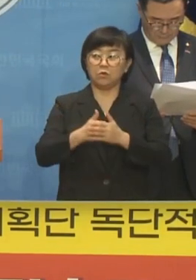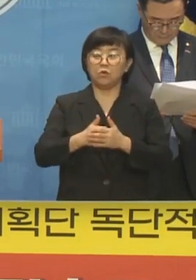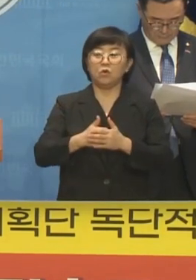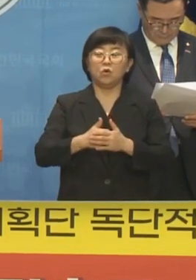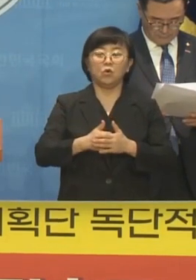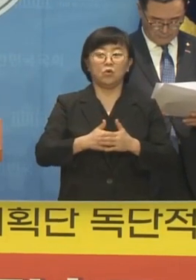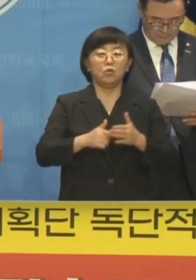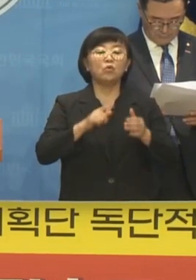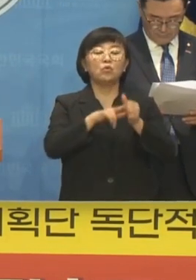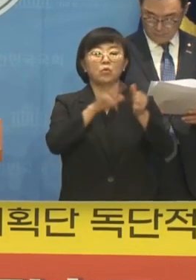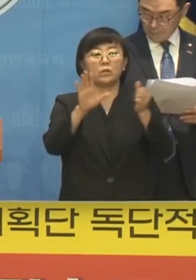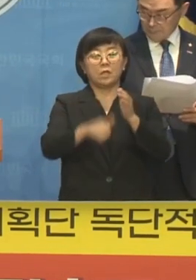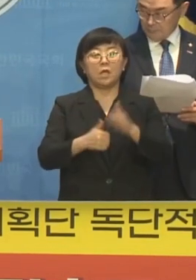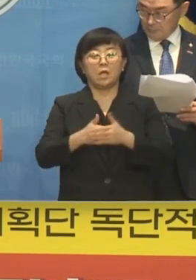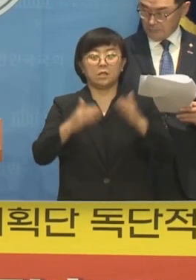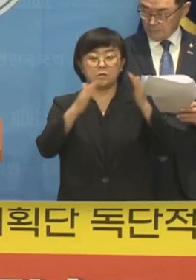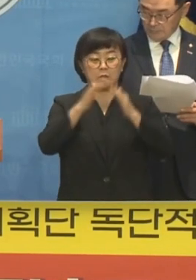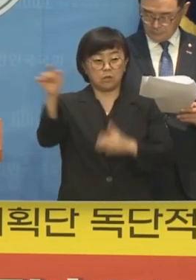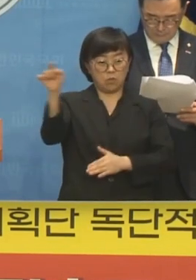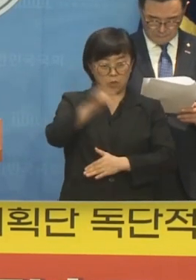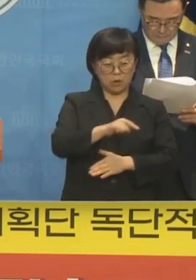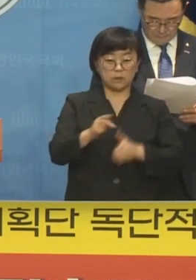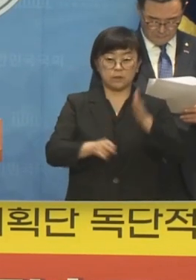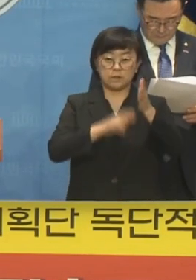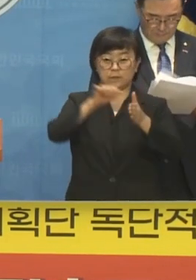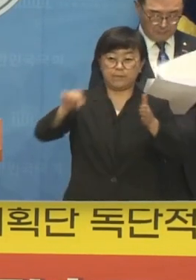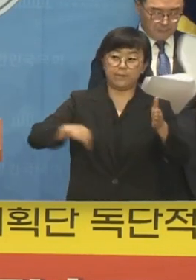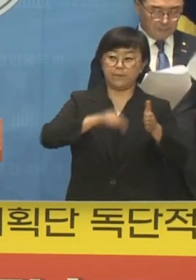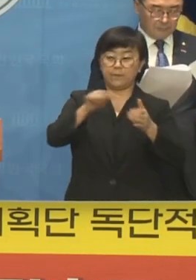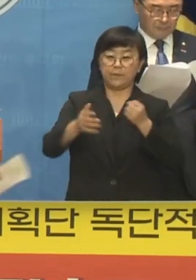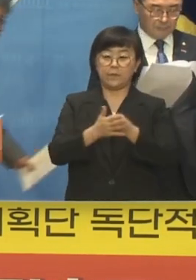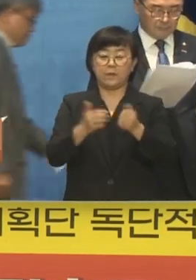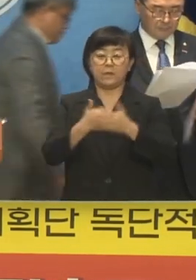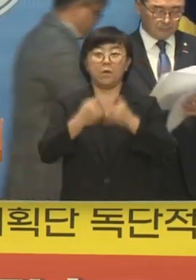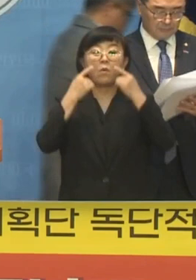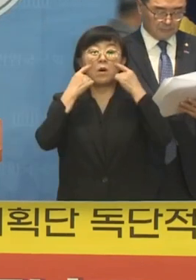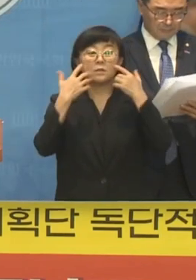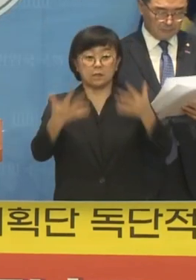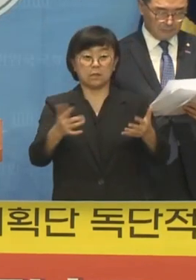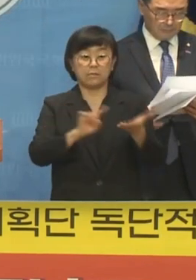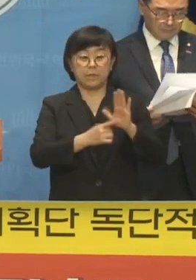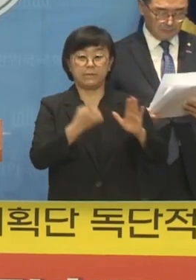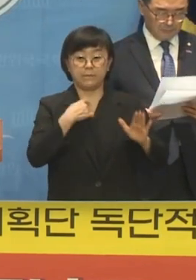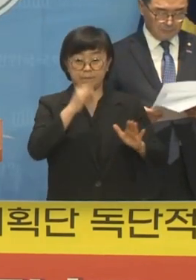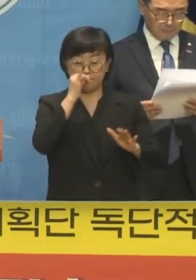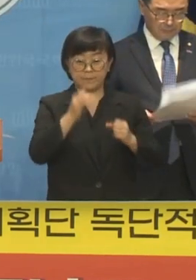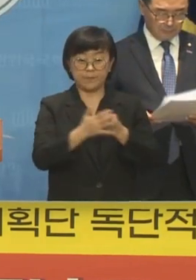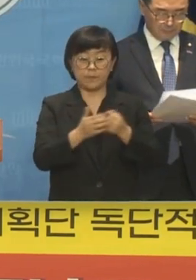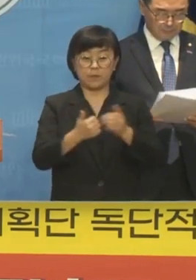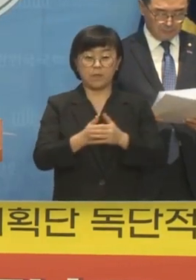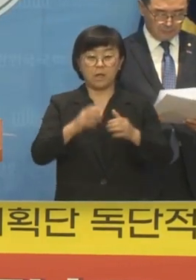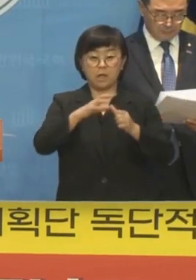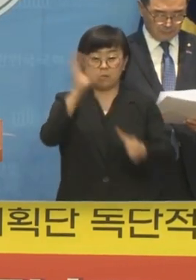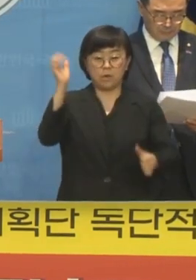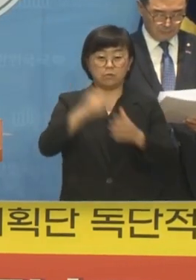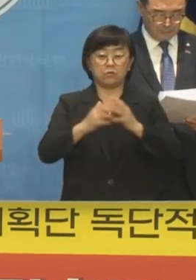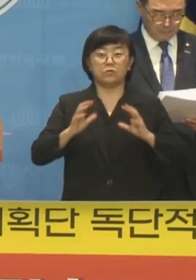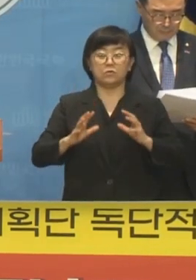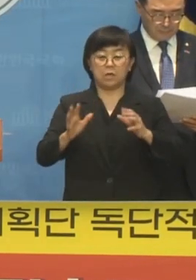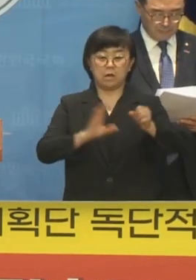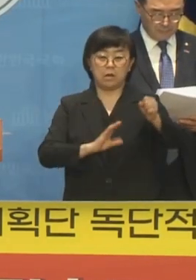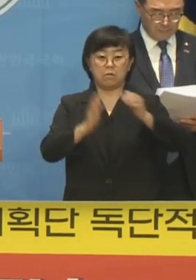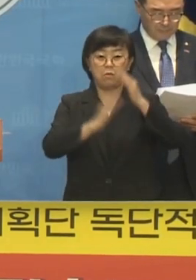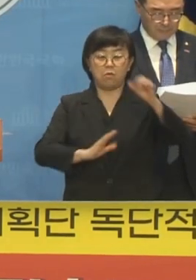시절 전라도를 찾은 기차 안에서 명백히 이야기하였습니다. 해방 후 국가